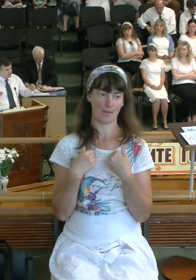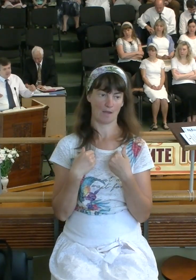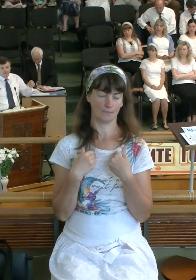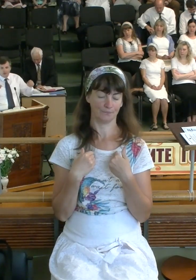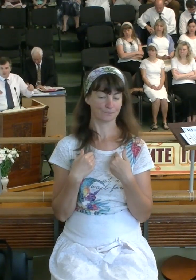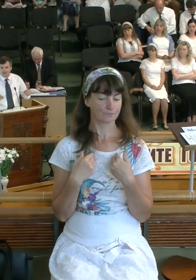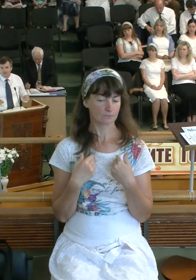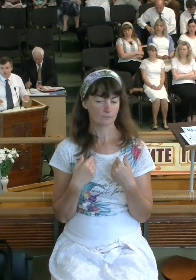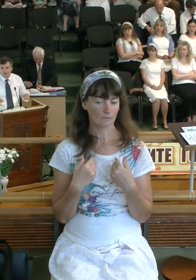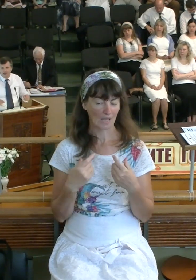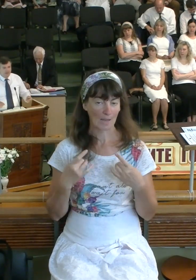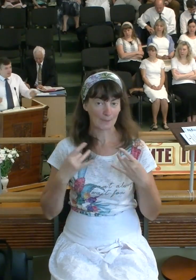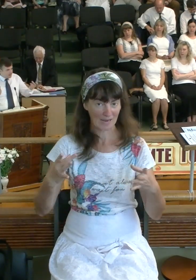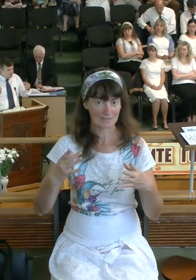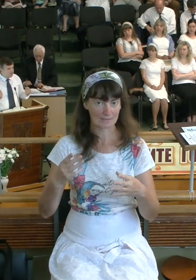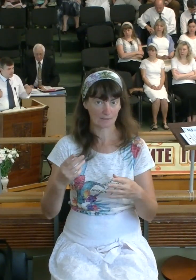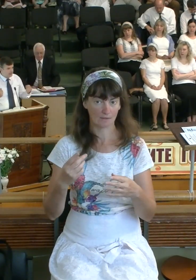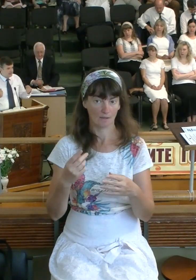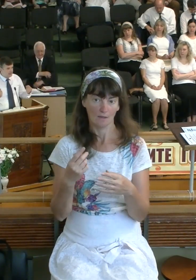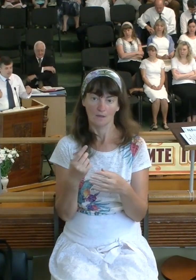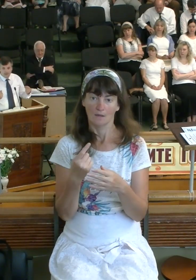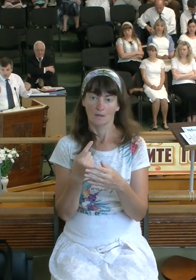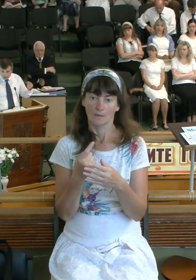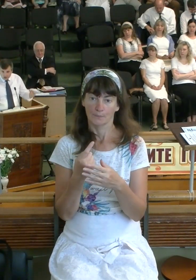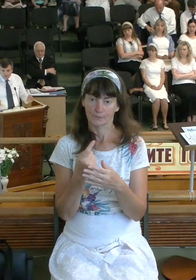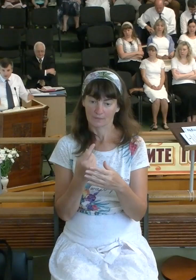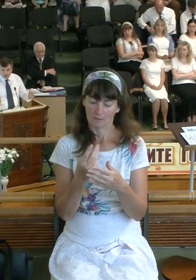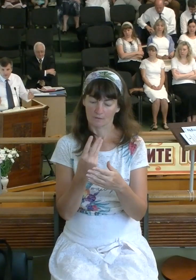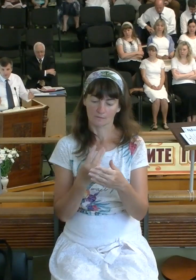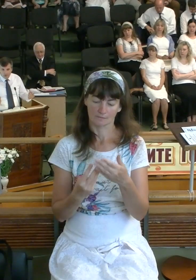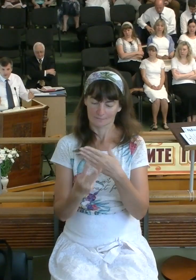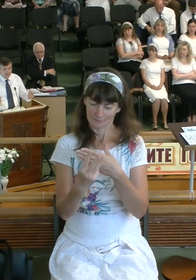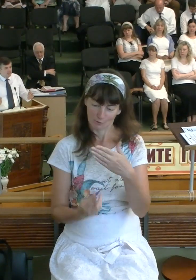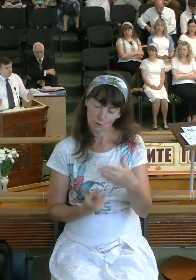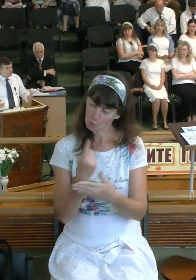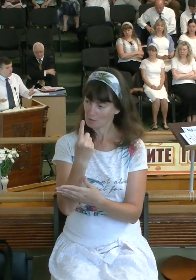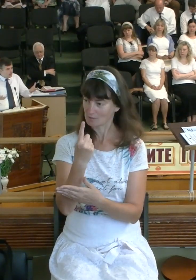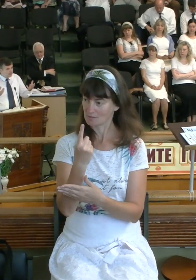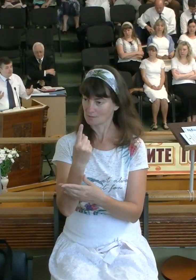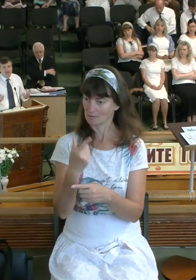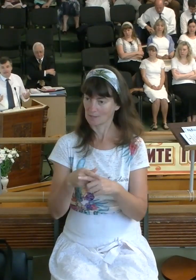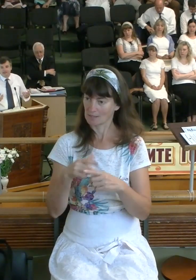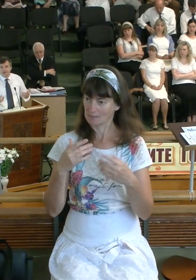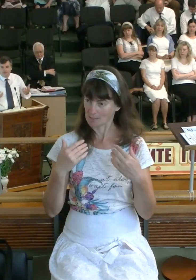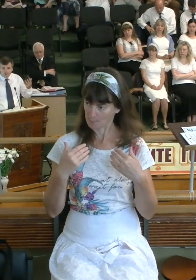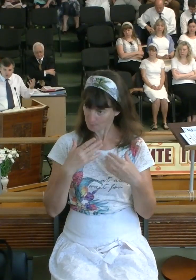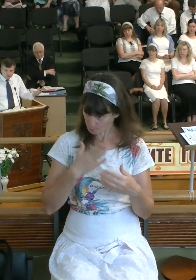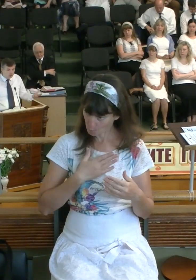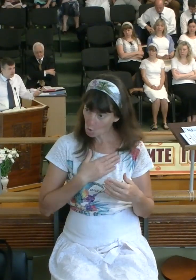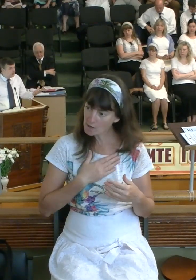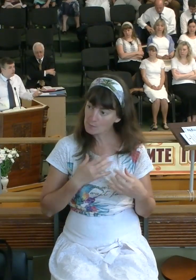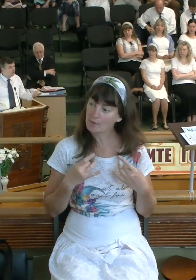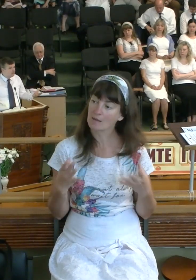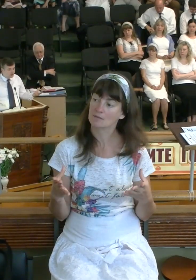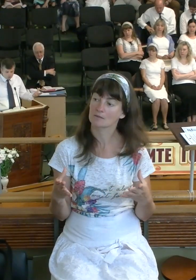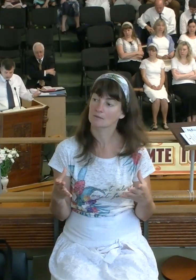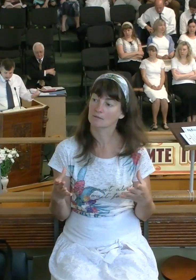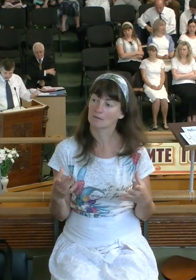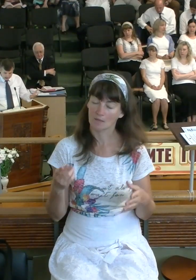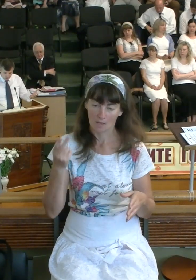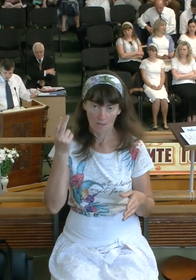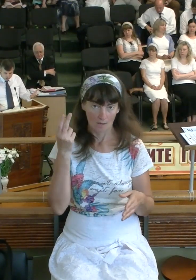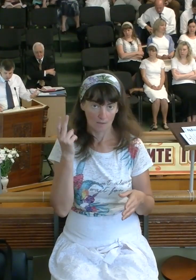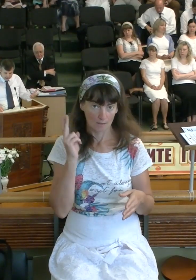ли сошествие Духа Святого моим праздником? Это очень важный вопрос. Что этот праздник вновь вот несет в